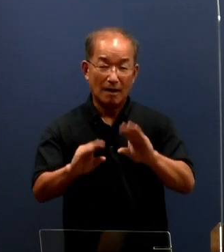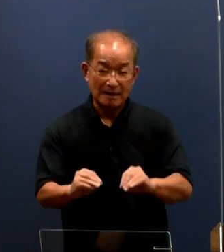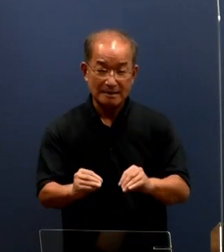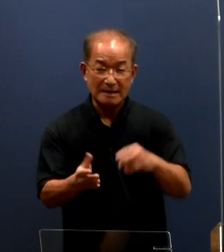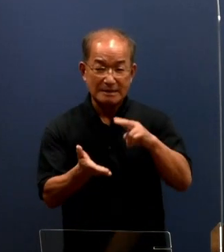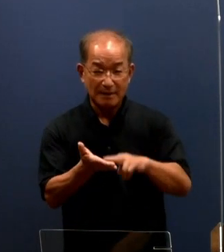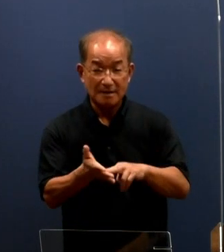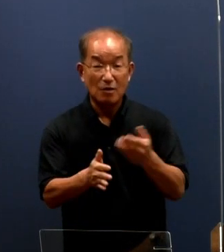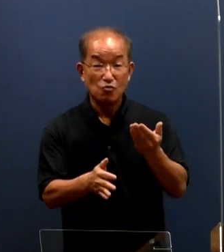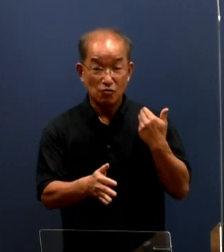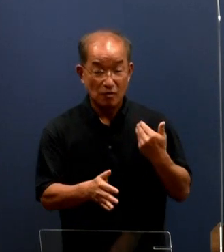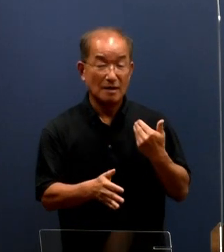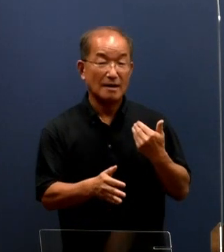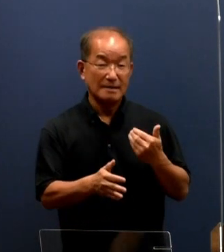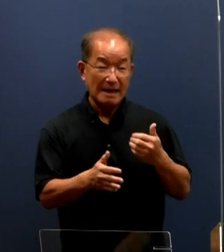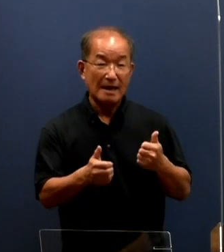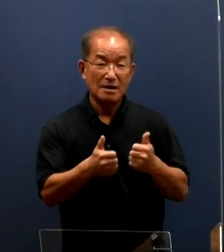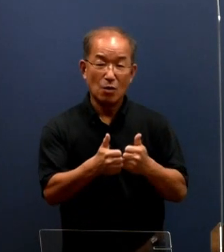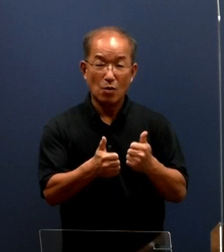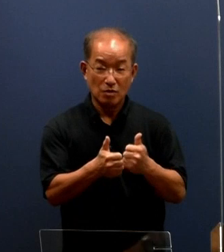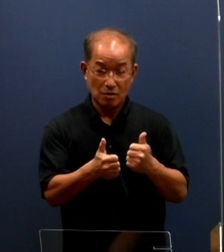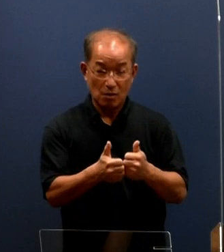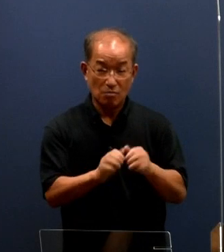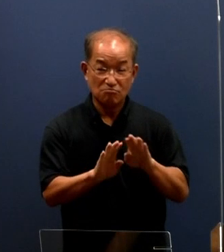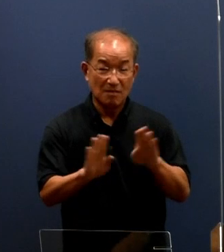その協議スタイルだったことに比べれば、